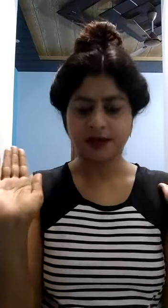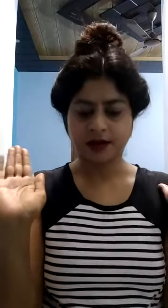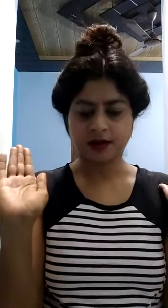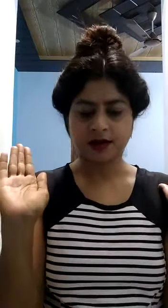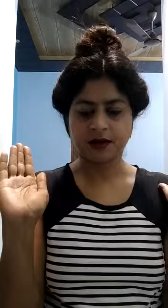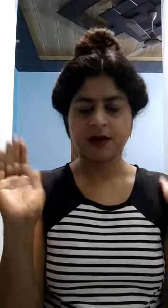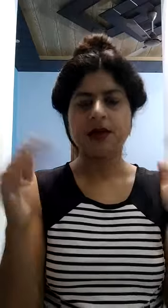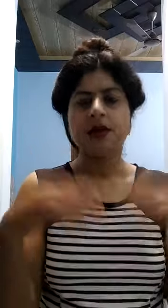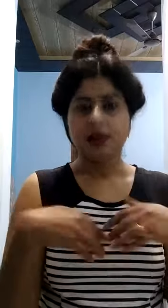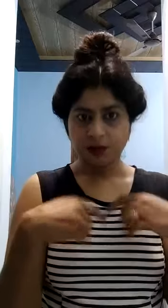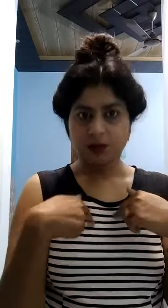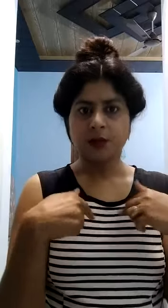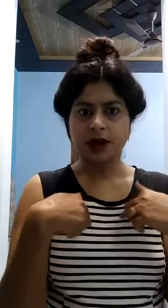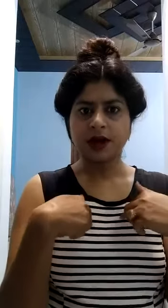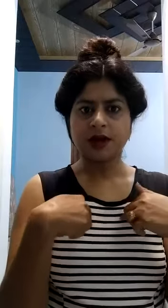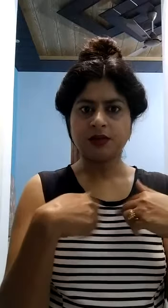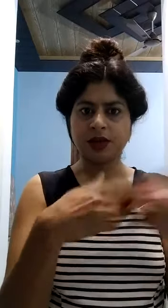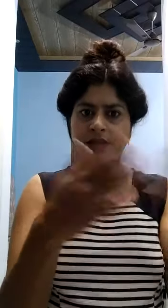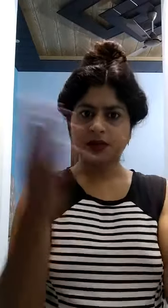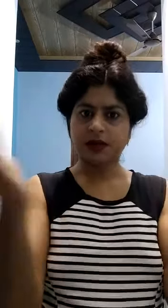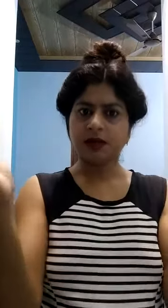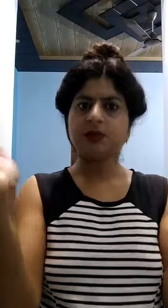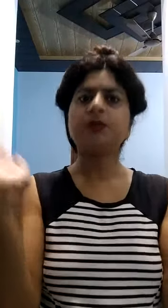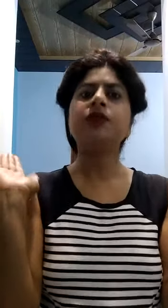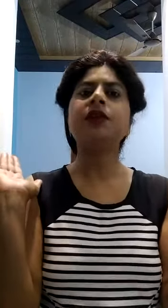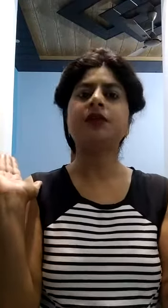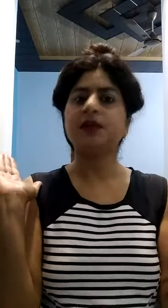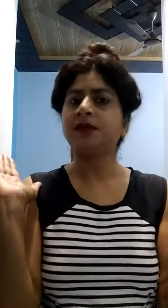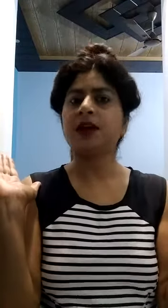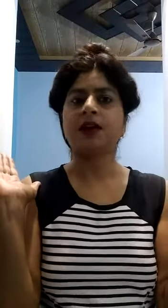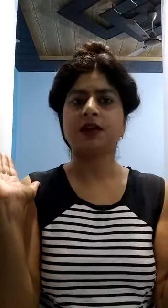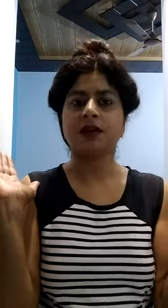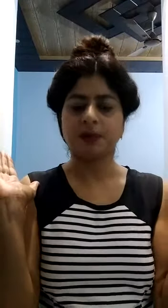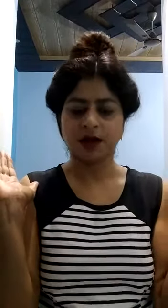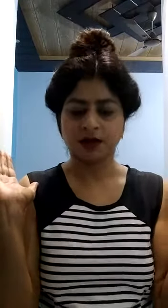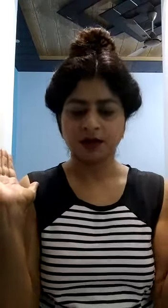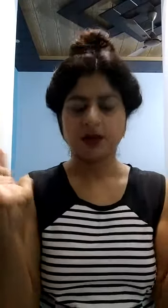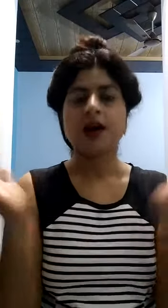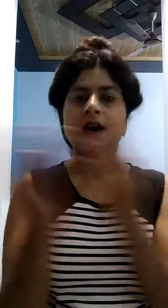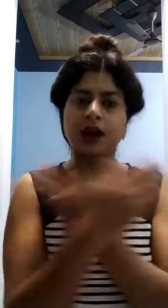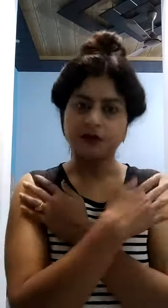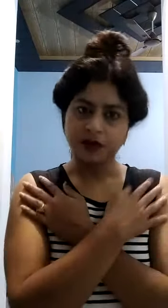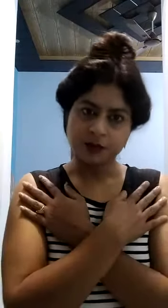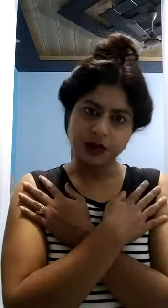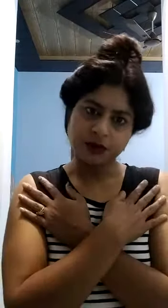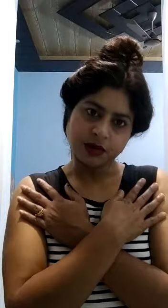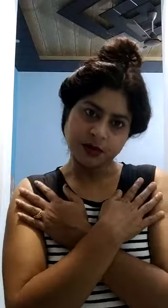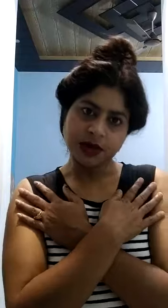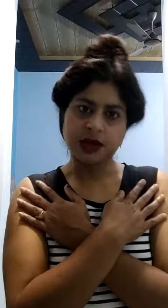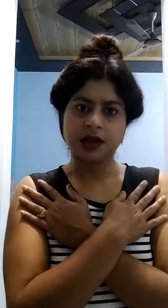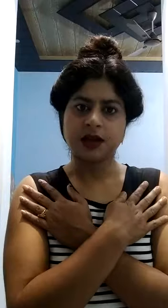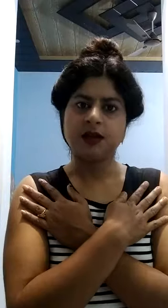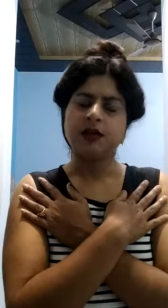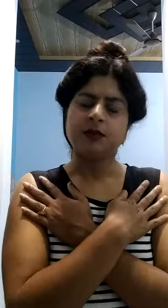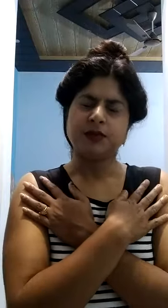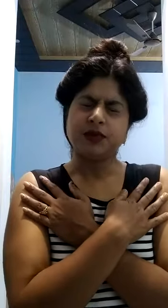सब्सक्राइब यह माया की दुनिया से सब्सक्राइब मां की गोदी में लेकर